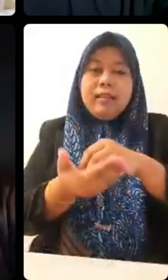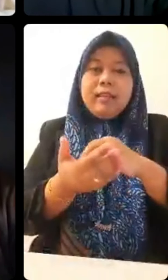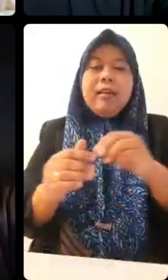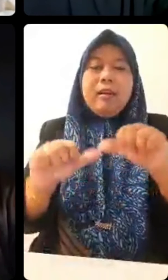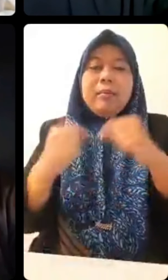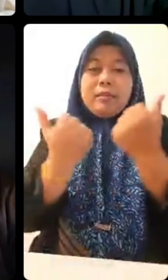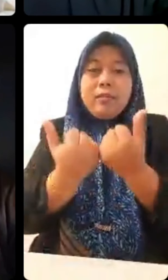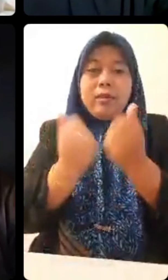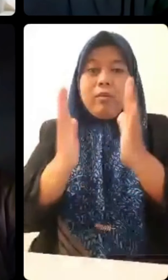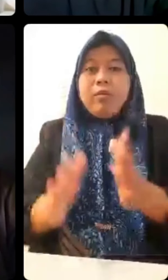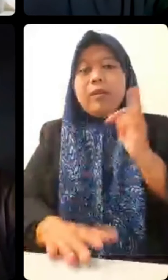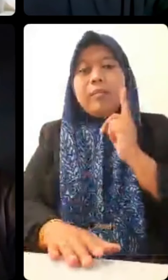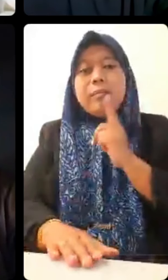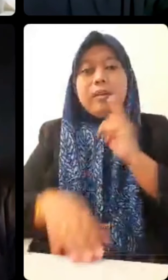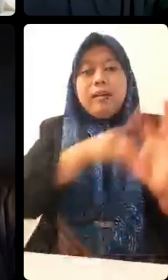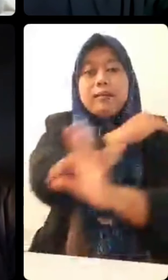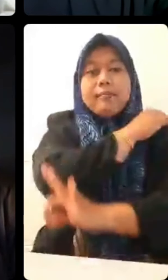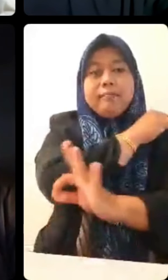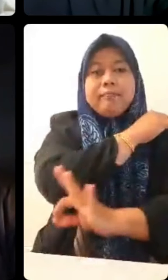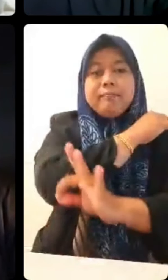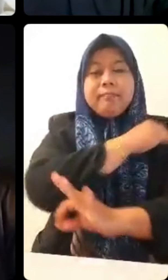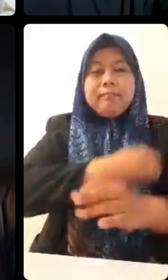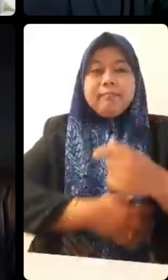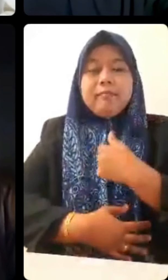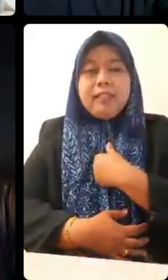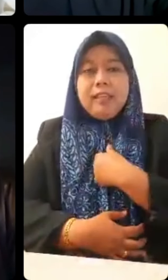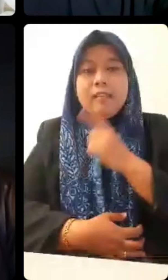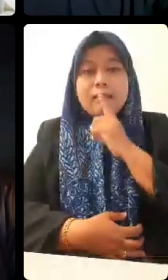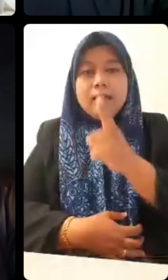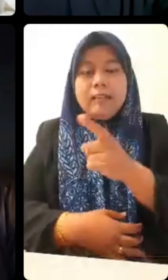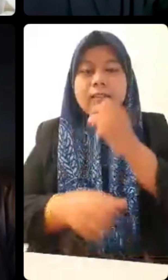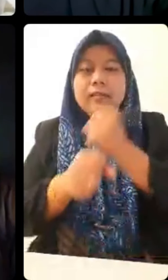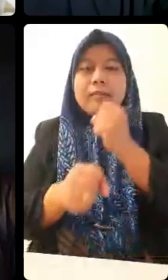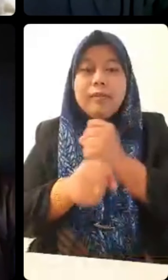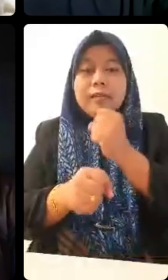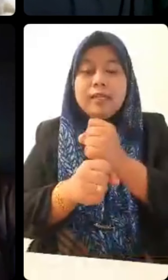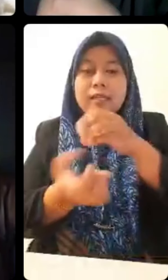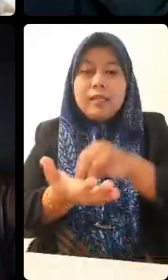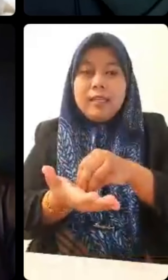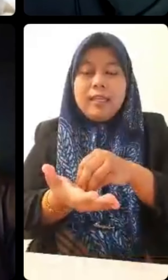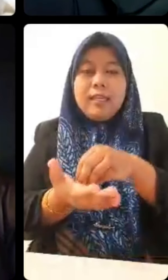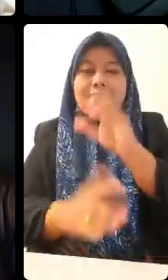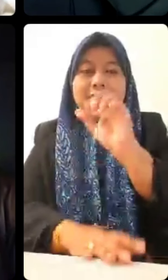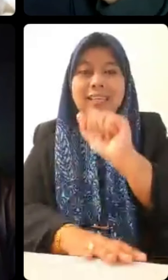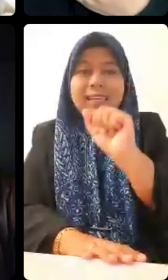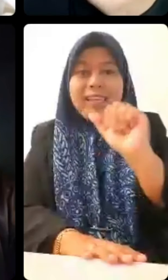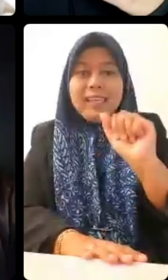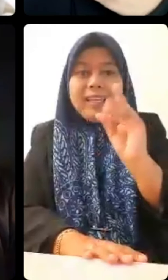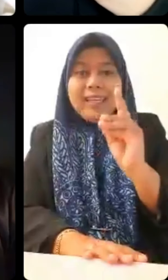saya sebenarnya bertugas di agensi anti dadah kebangsaan di Ibu Jabat di Bandar Baru Bangi.